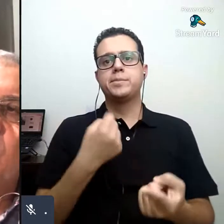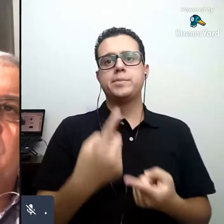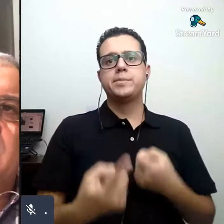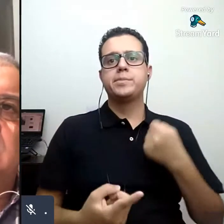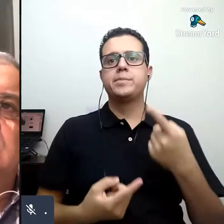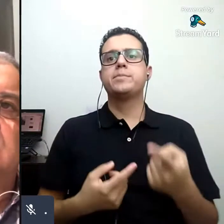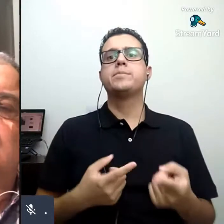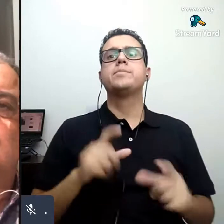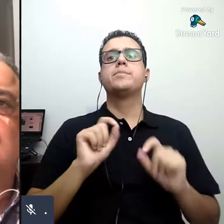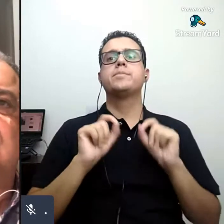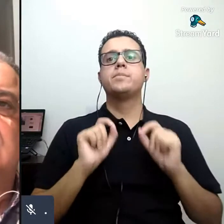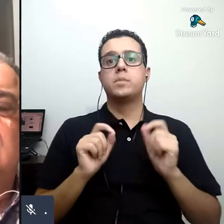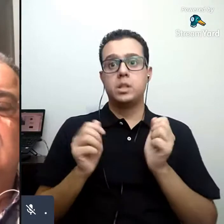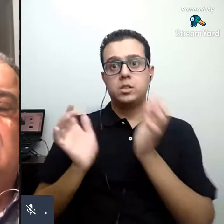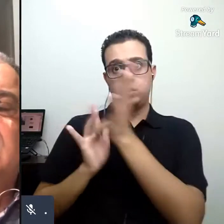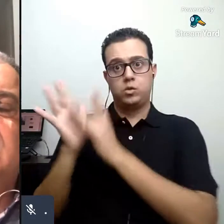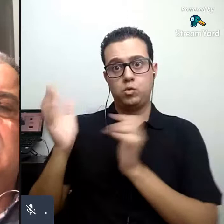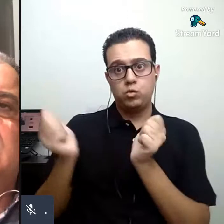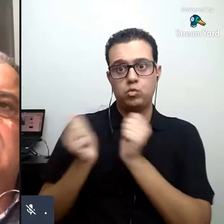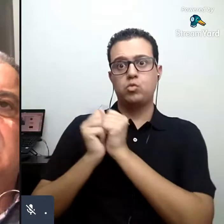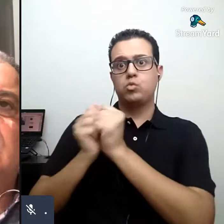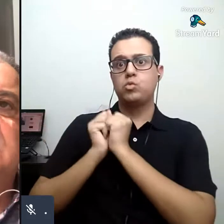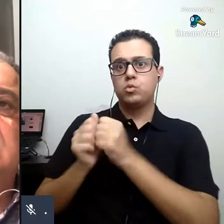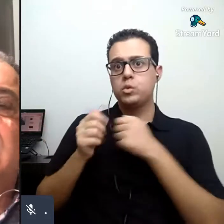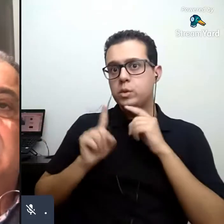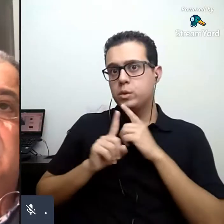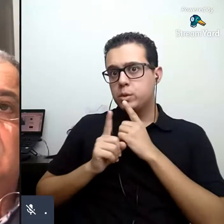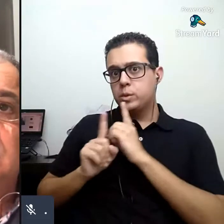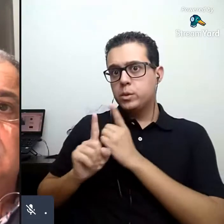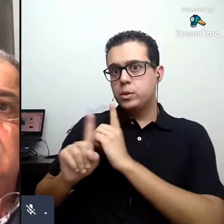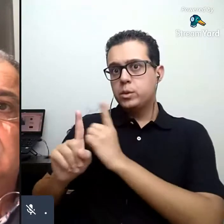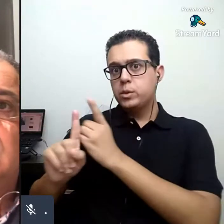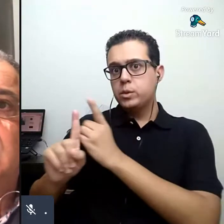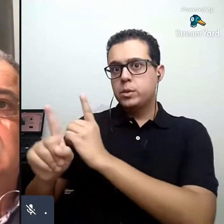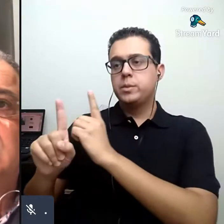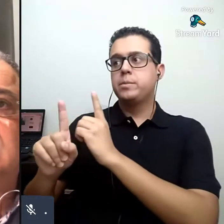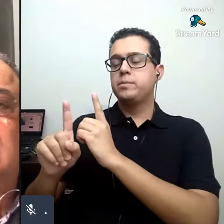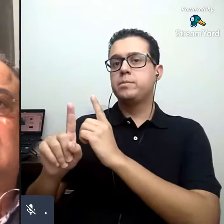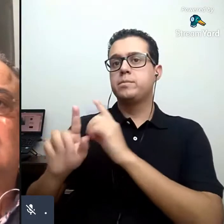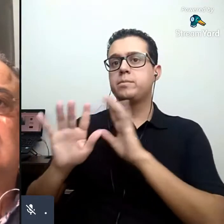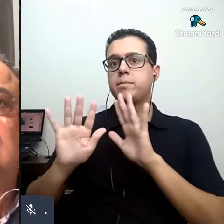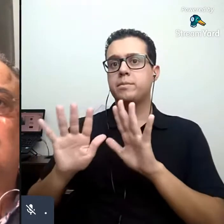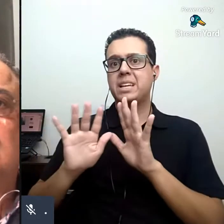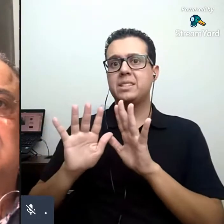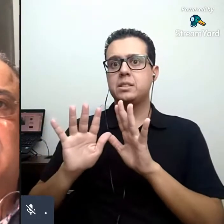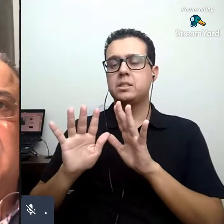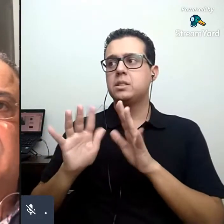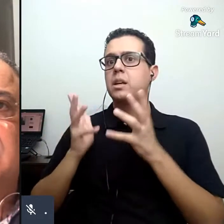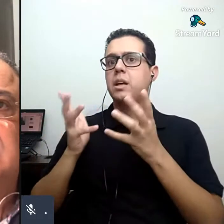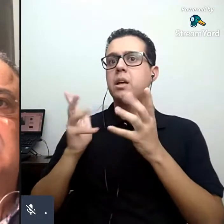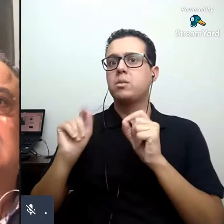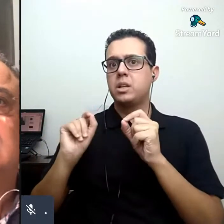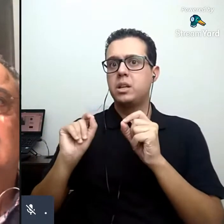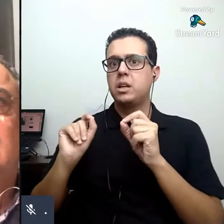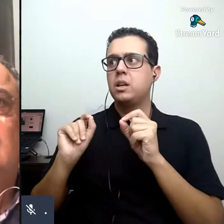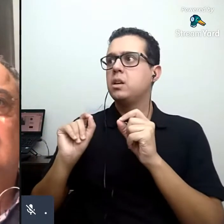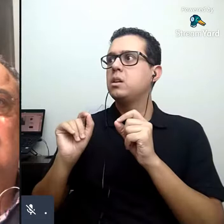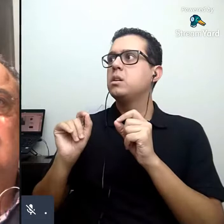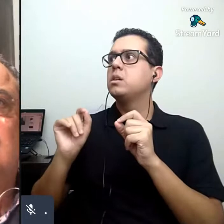pessoas acompanhando Jesus, que não estariam interessados nas suas